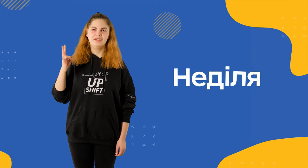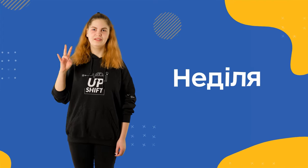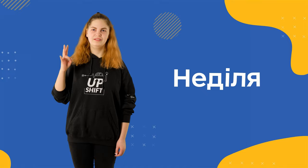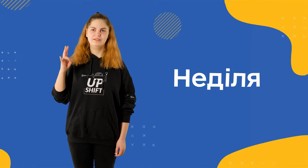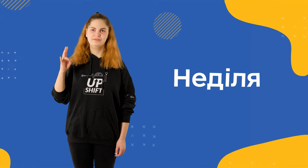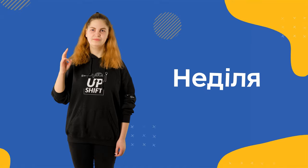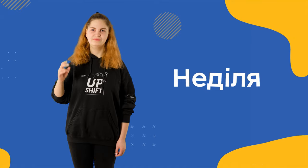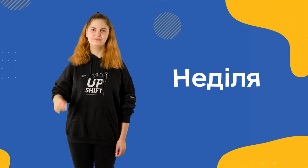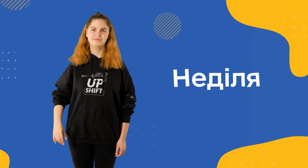Неділя.